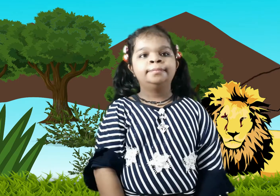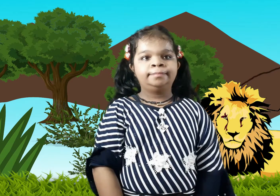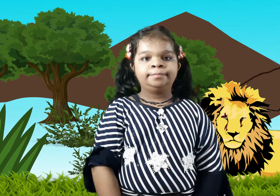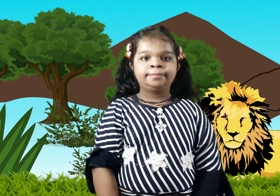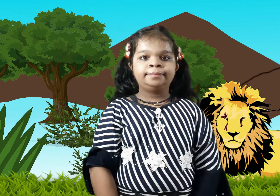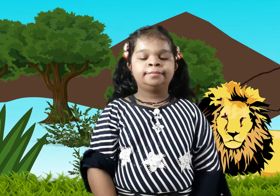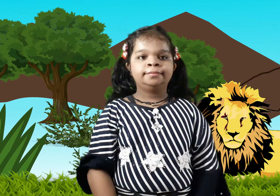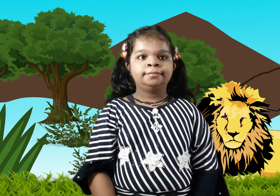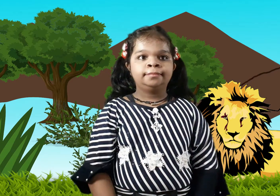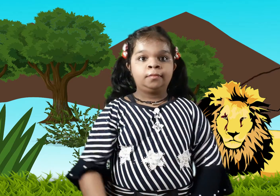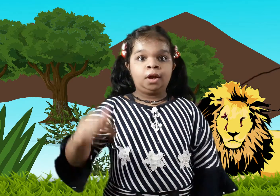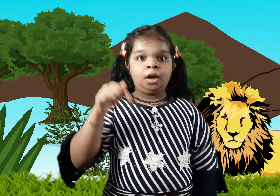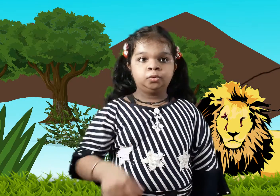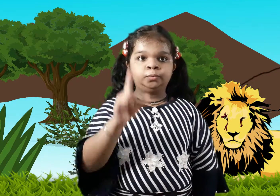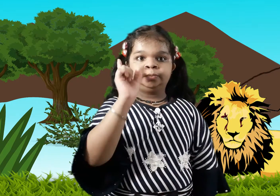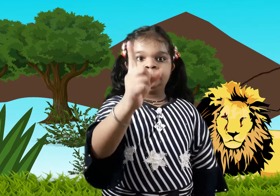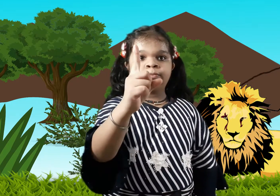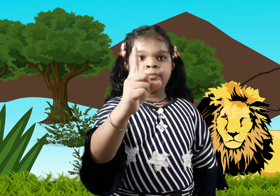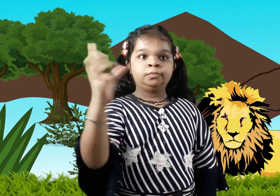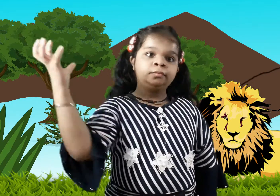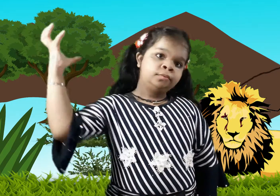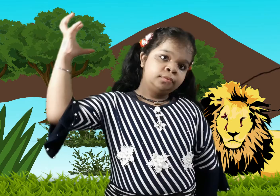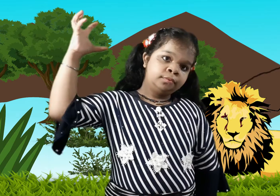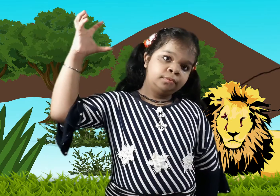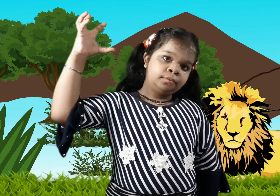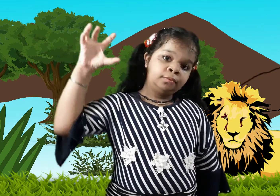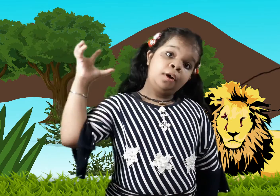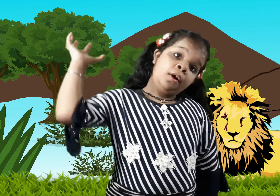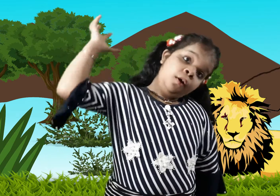उसने पंजा उठाया, मक्खी उड़ गई,